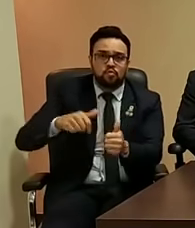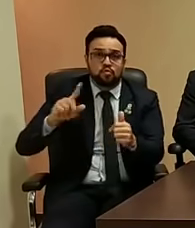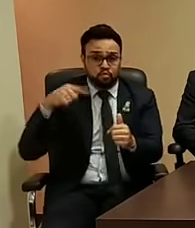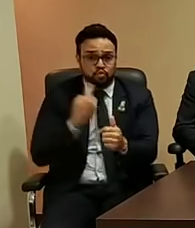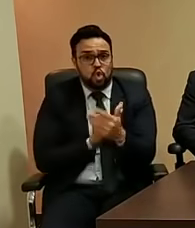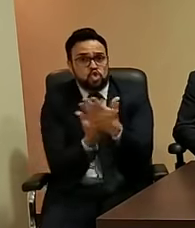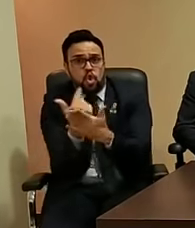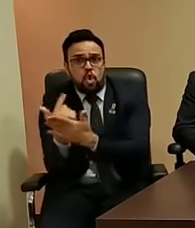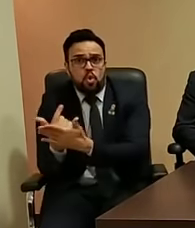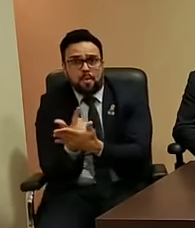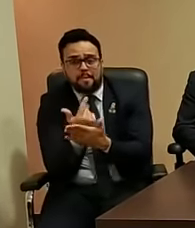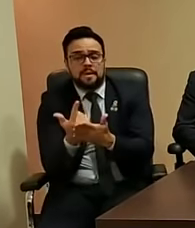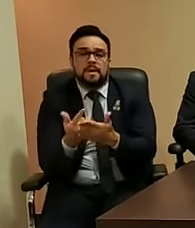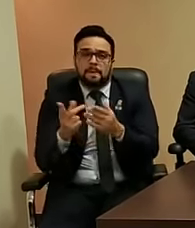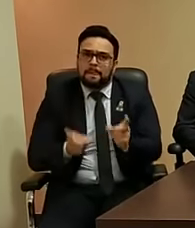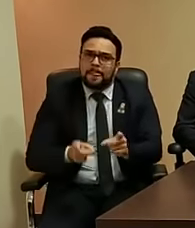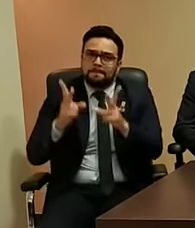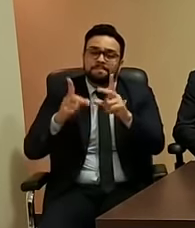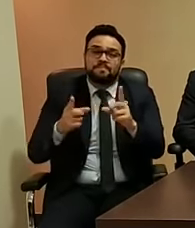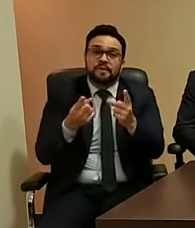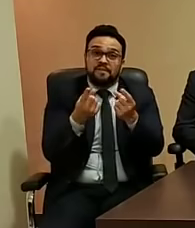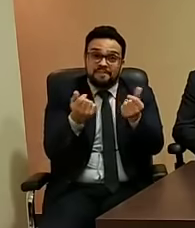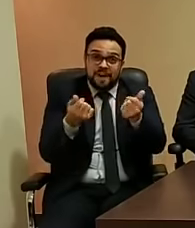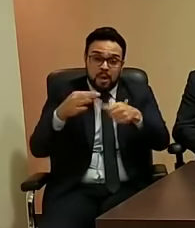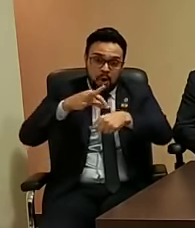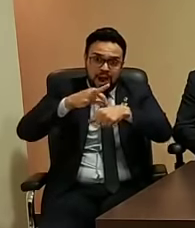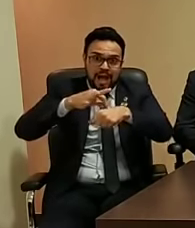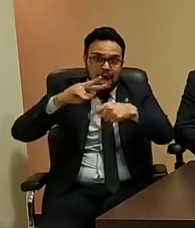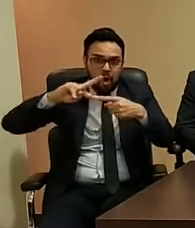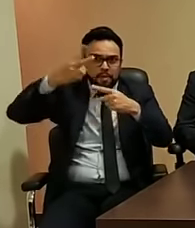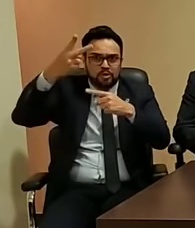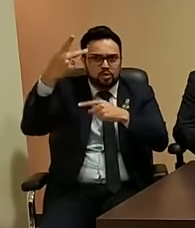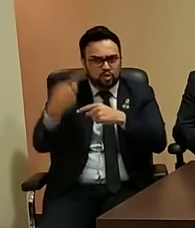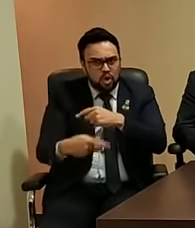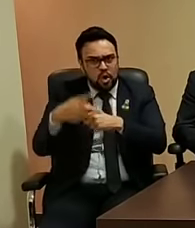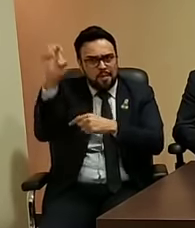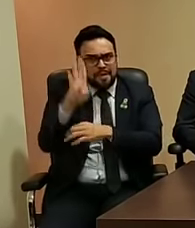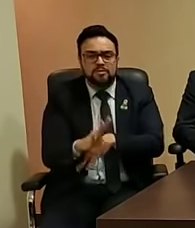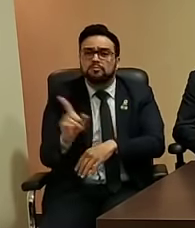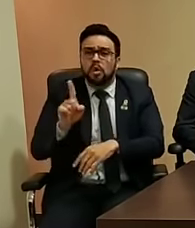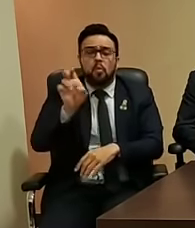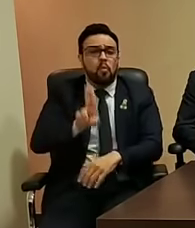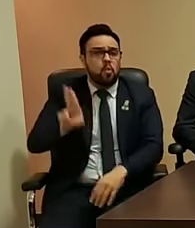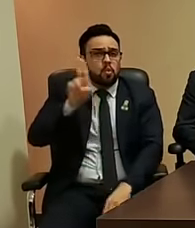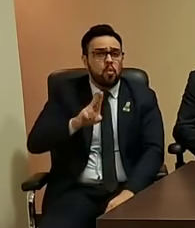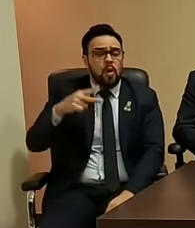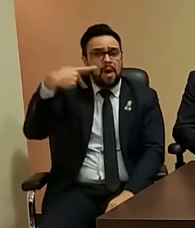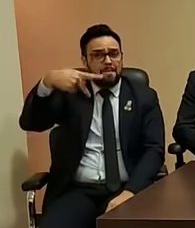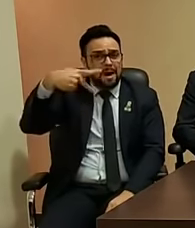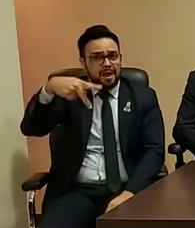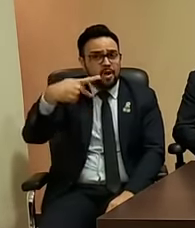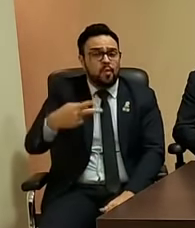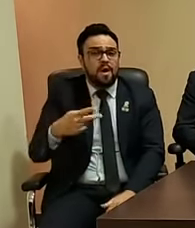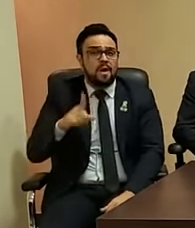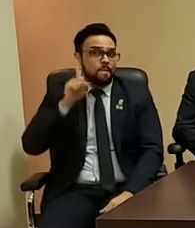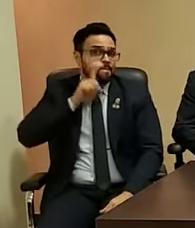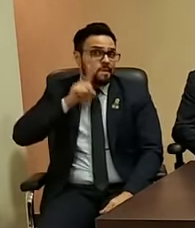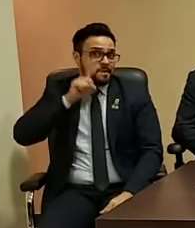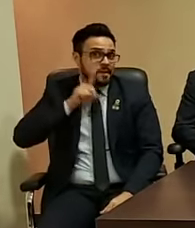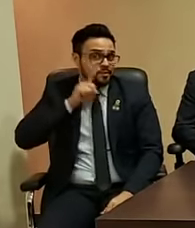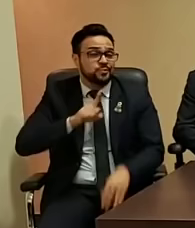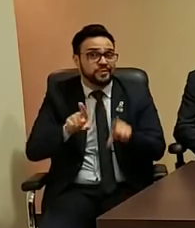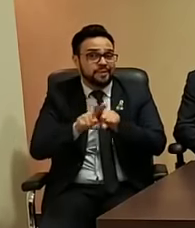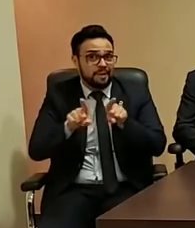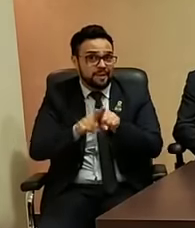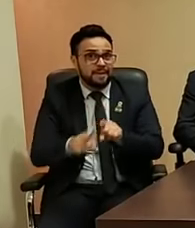deixar bem claro, o preço da carne não aumentou só aqui no Brasil, não. Uruguai, Paraguai, Argentina. Não, Estados Unidos, o mundo inteiro. Estados